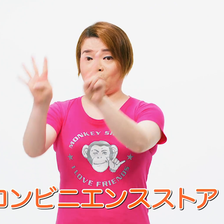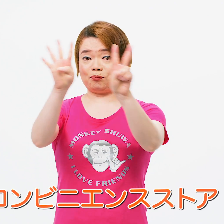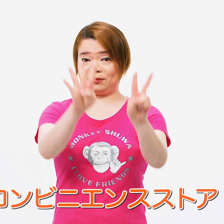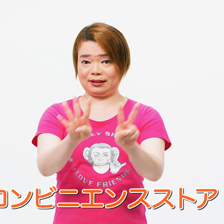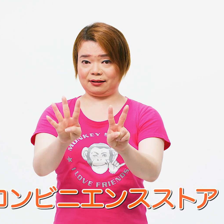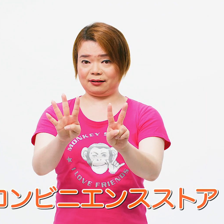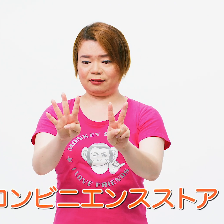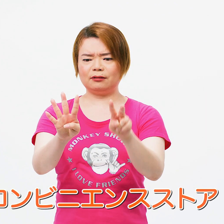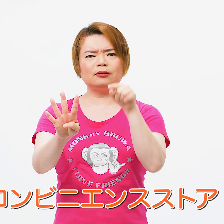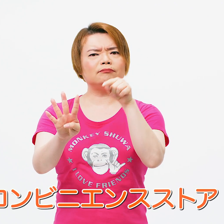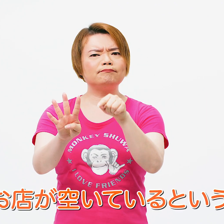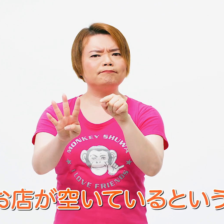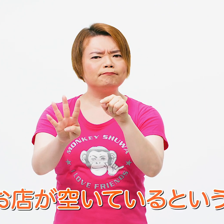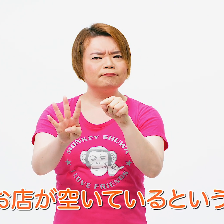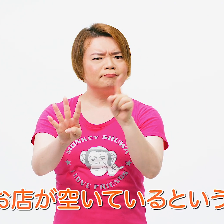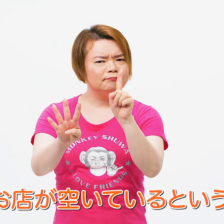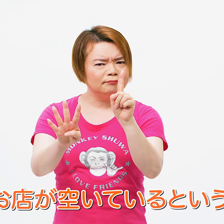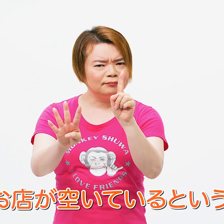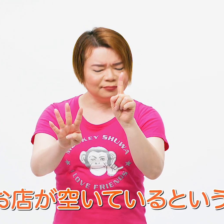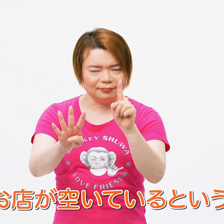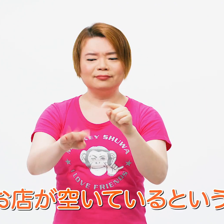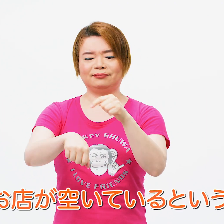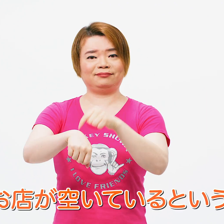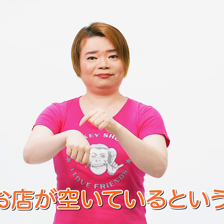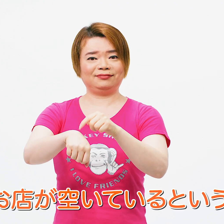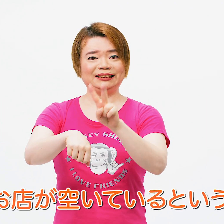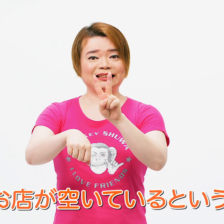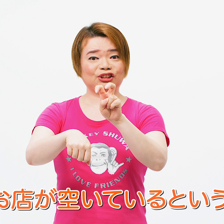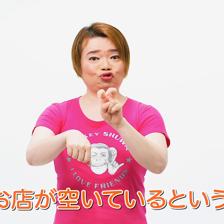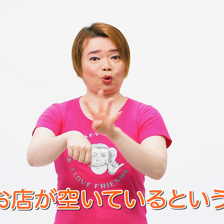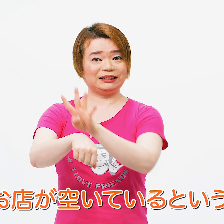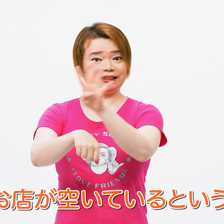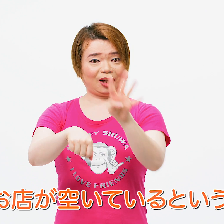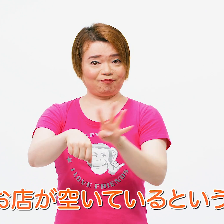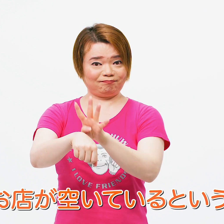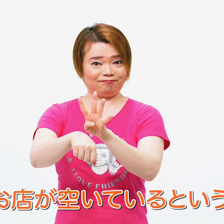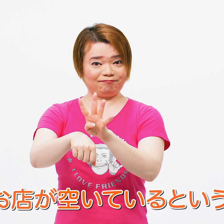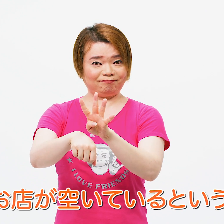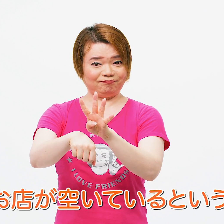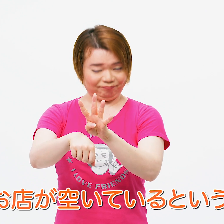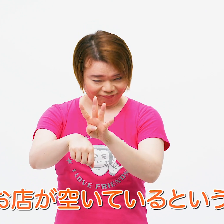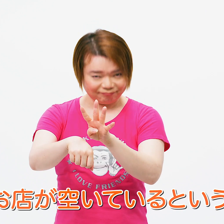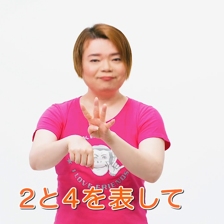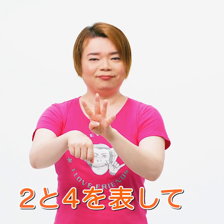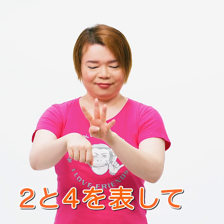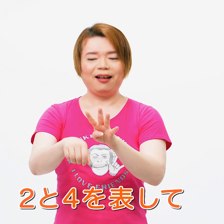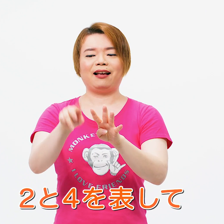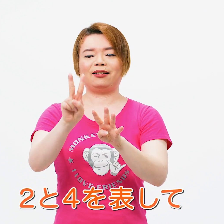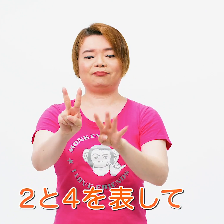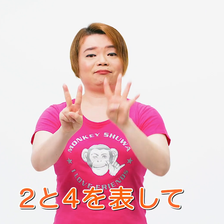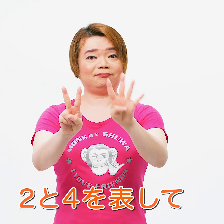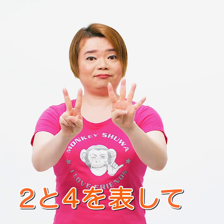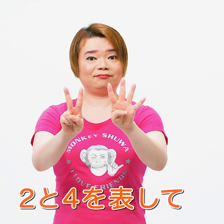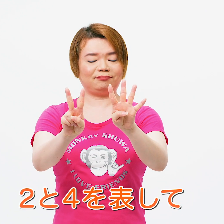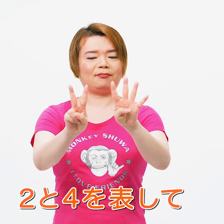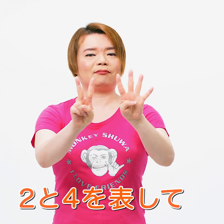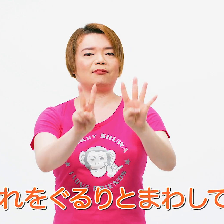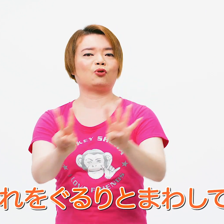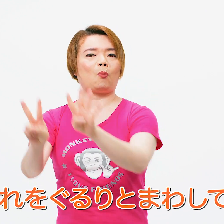コンビニエンスストア。この表現は24時間お店が開いているということで、2と4を表して、それをぐるりと回して